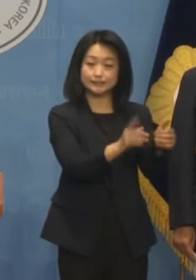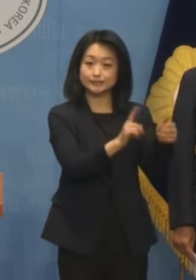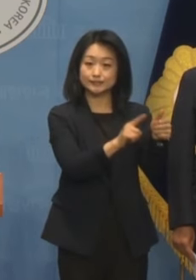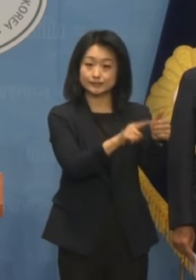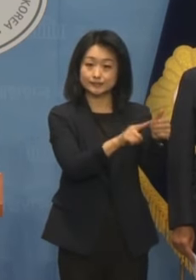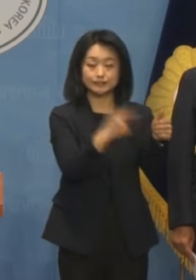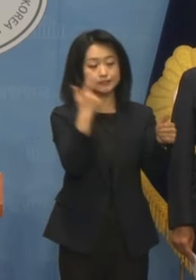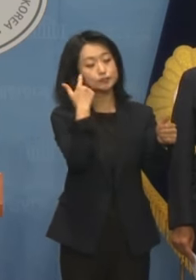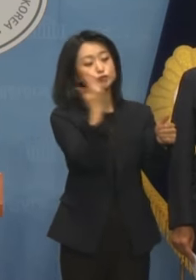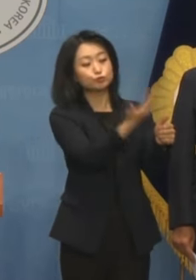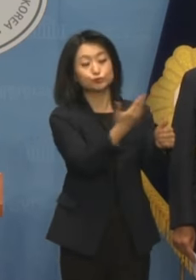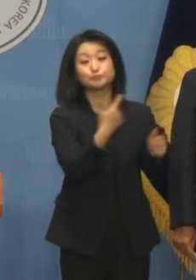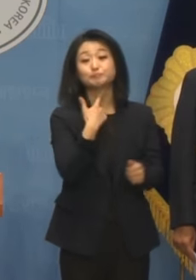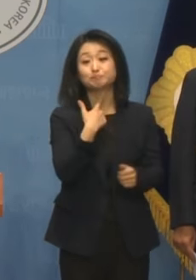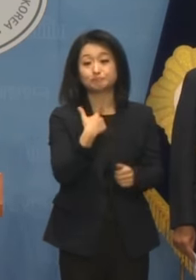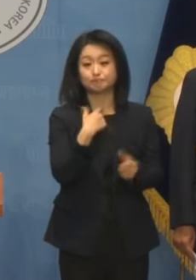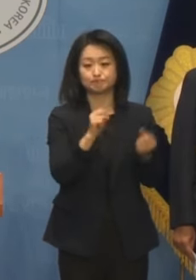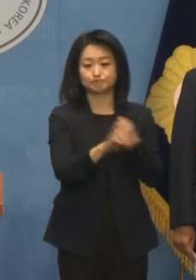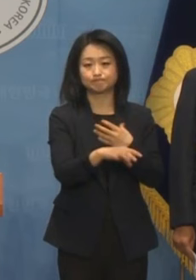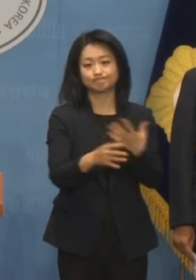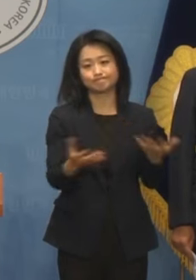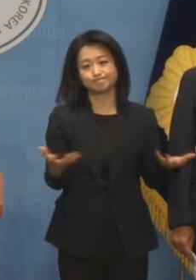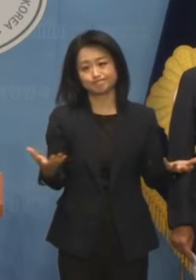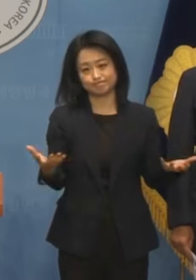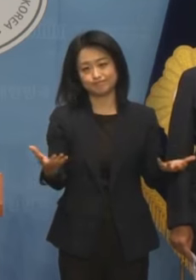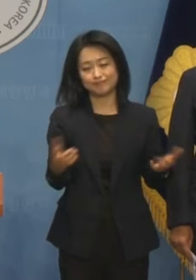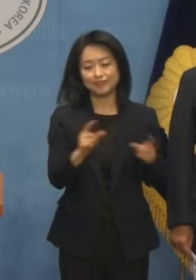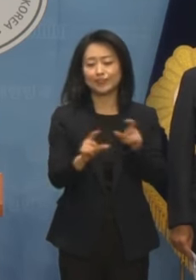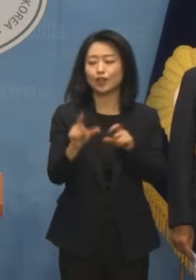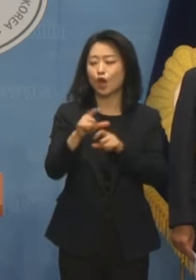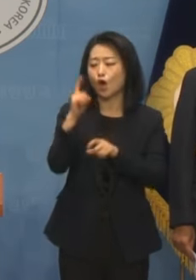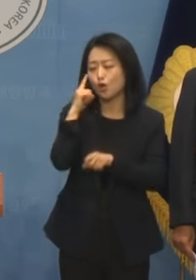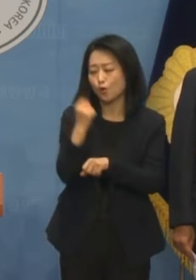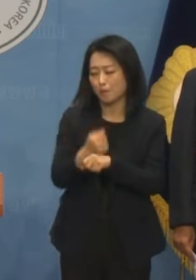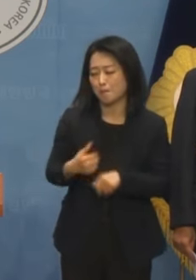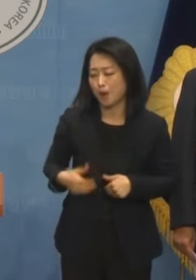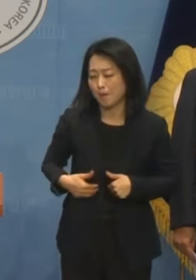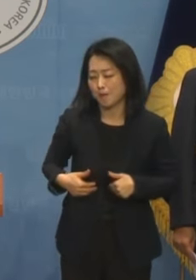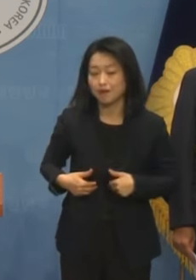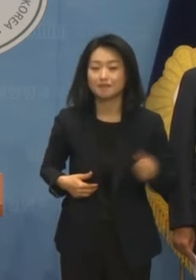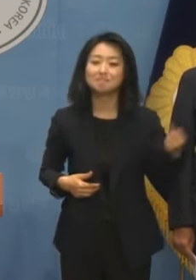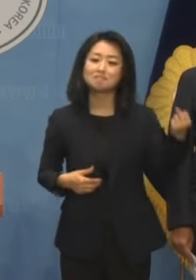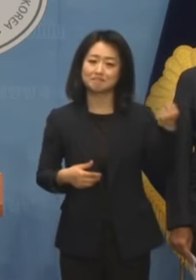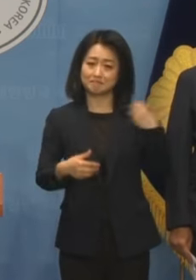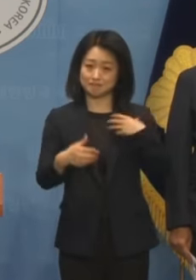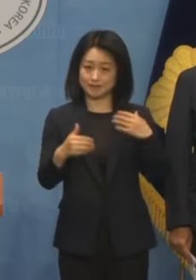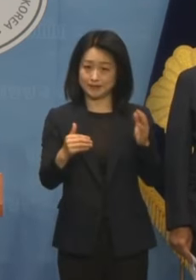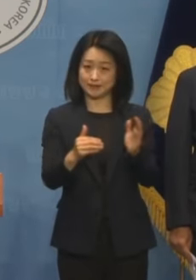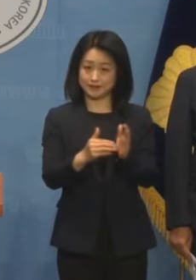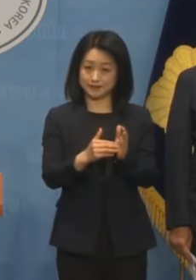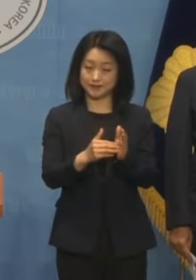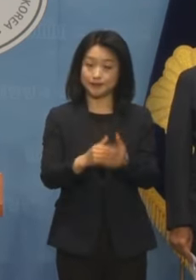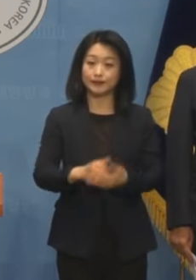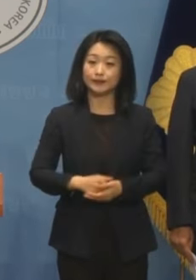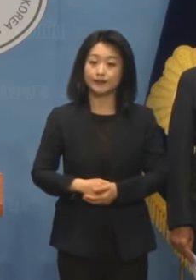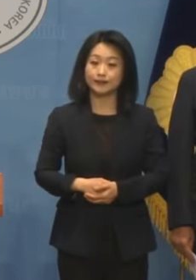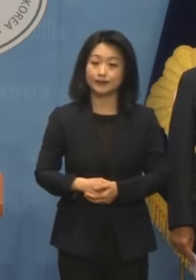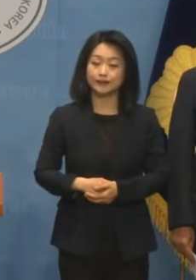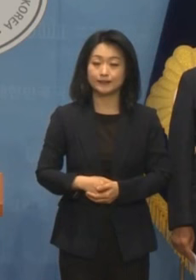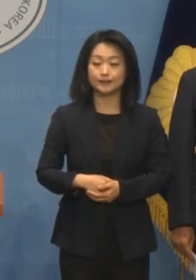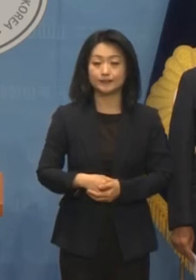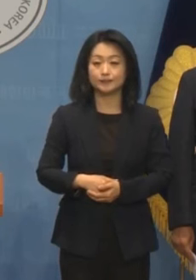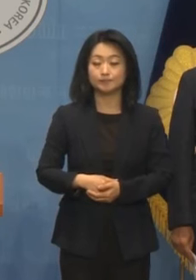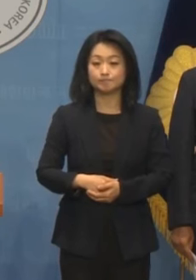서면 질의하였으나 이에 대해서 아직 더 연구해 보야겠다는 그런 답변만 받았습니다. 이런 점들로 볼